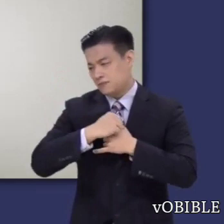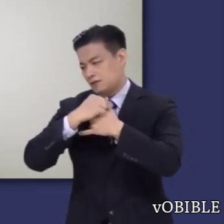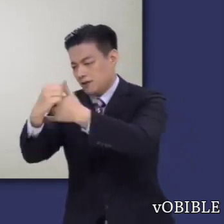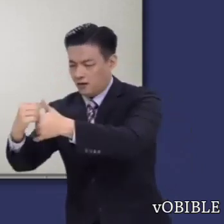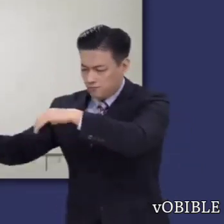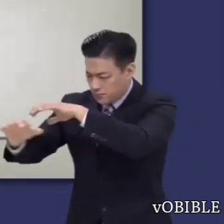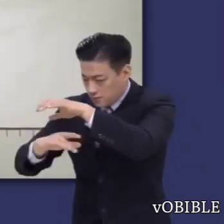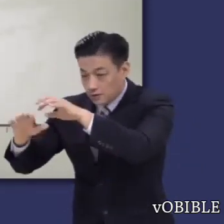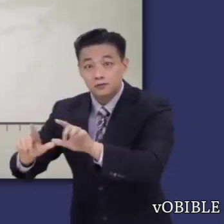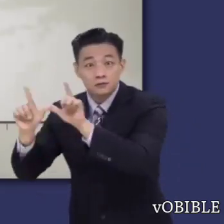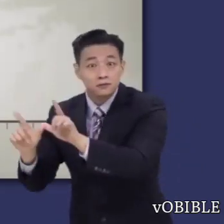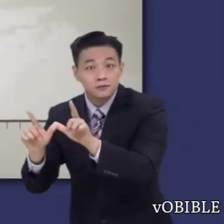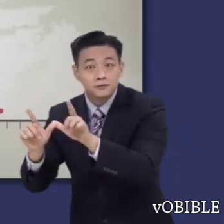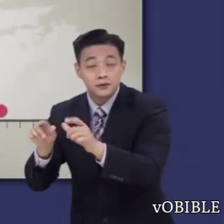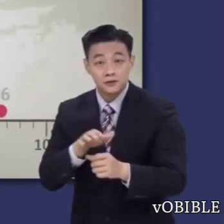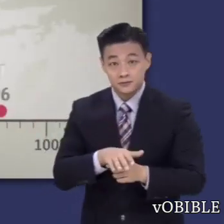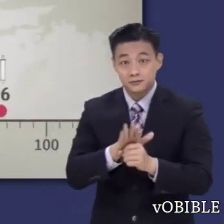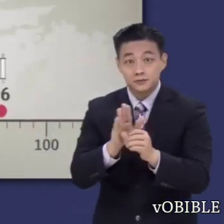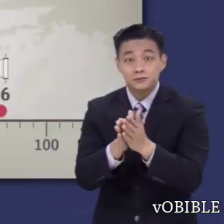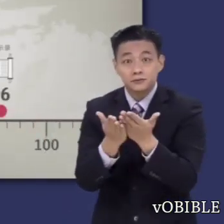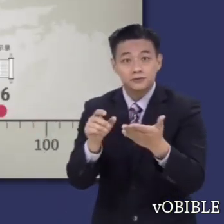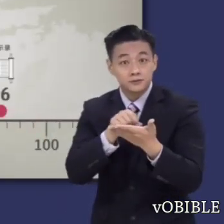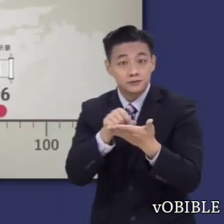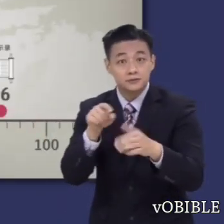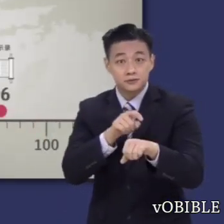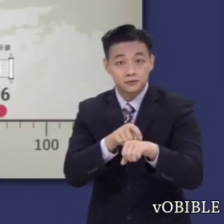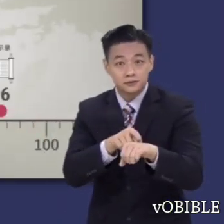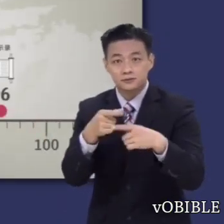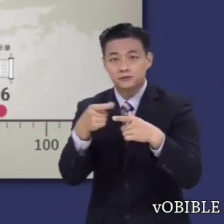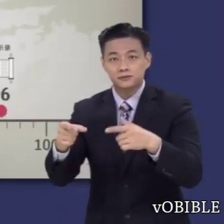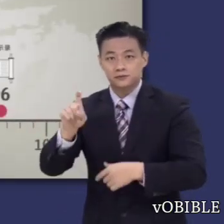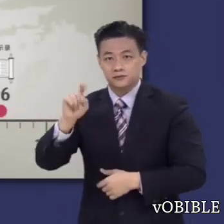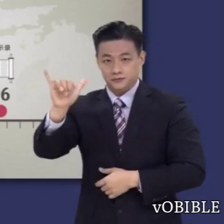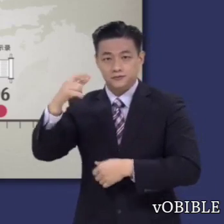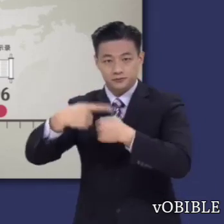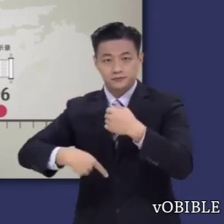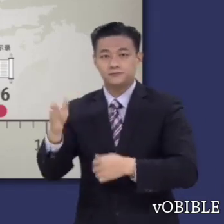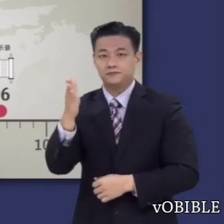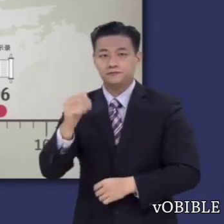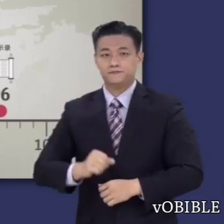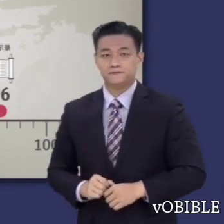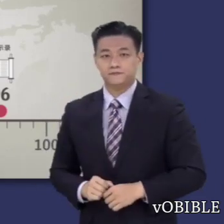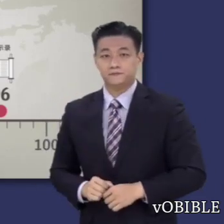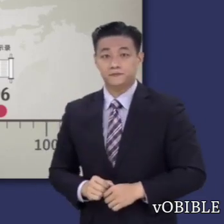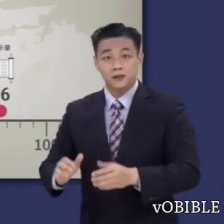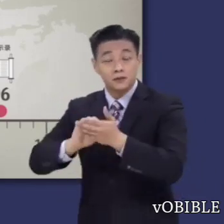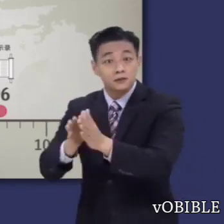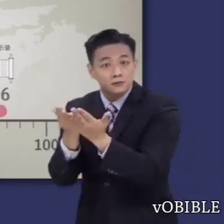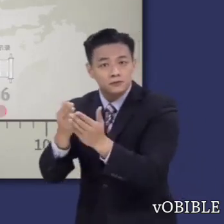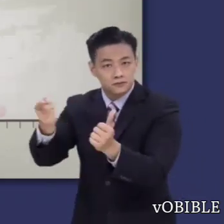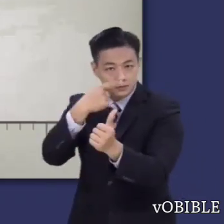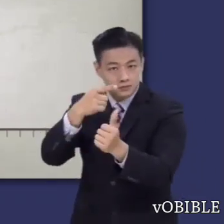启示录是使徒约翰在大约公元96年写成的，当时他被放逐到了拔摩岛。